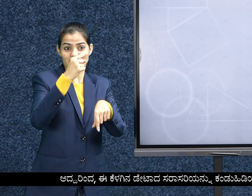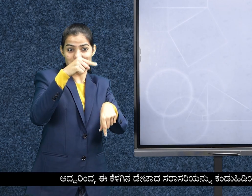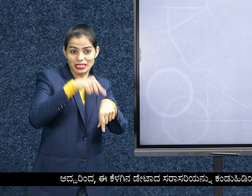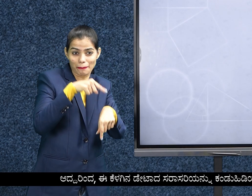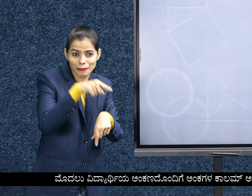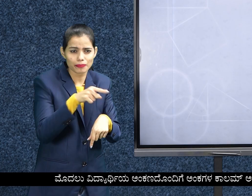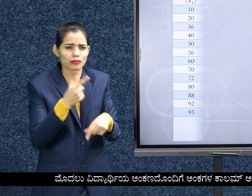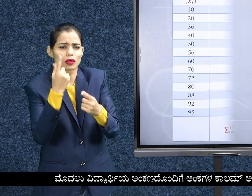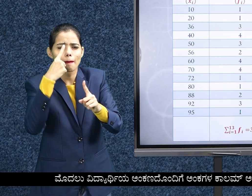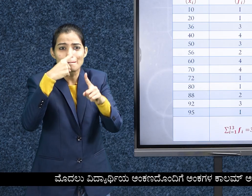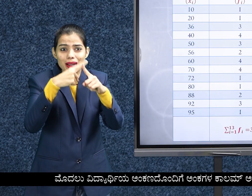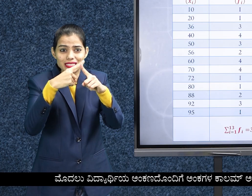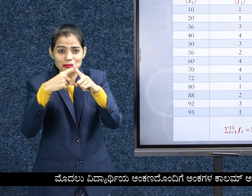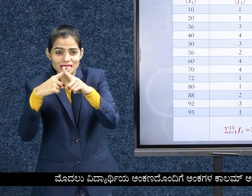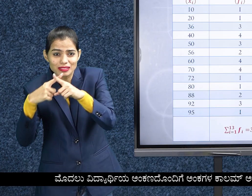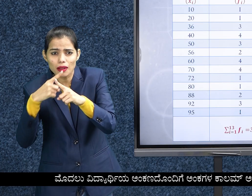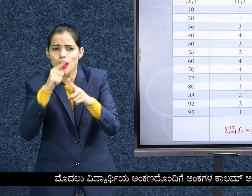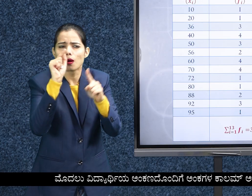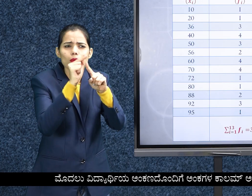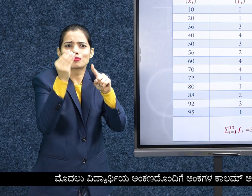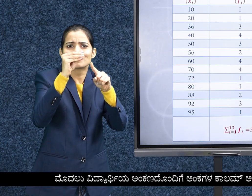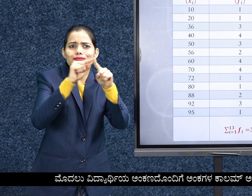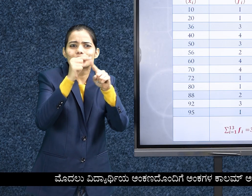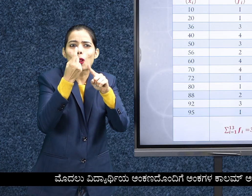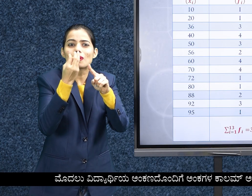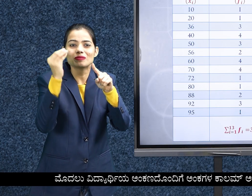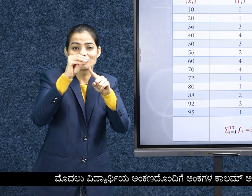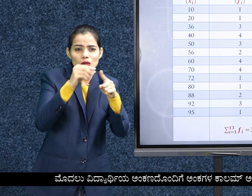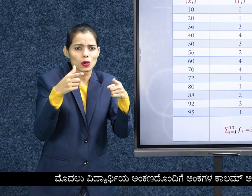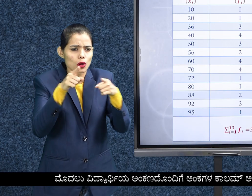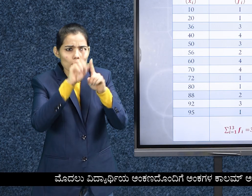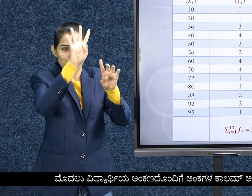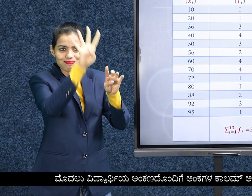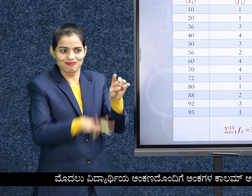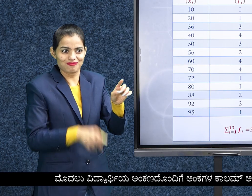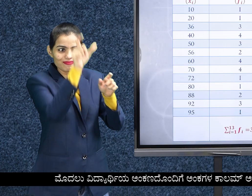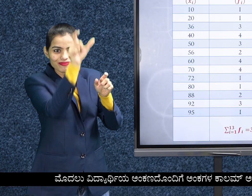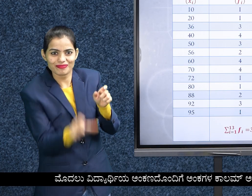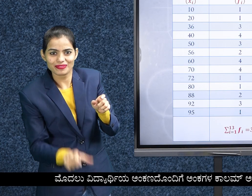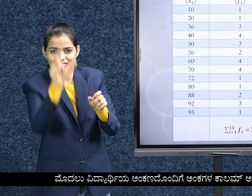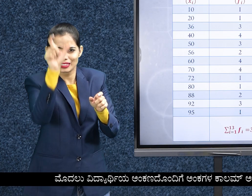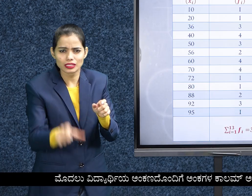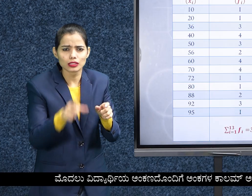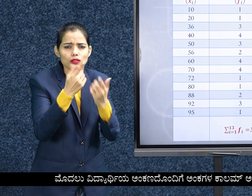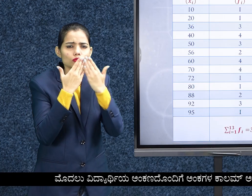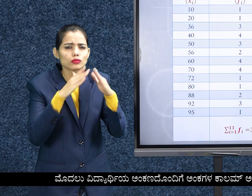ವಿಧಾನವನ್ನ ಅನುಸರಿಸ್ತೇವೆ. ಮೊದಲು ವಿದ್ಯಾರ್ಥಿಯ ಅಂಕಣದೊಂದಿಗೆ ಅಂಕಗಳ ಕಾಲಮ್ ಅನ್ನ ಗುಣಿಸಿದಾಗ ನಾವು ಫಿಕ್ಸಿಯನ್ನ ಪಡಿತೇವೆ.